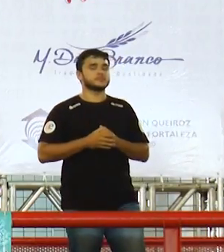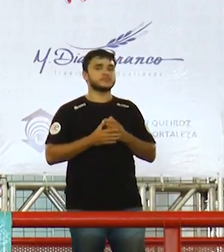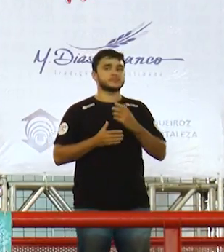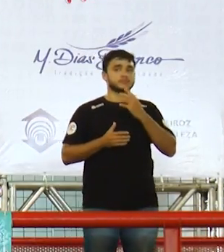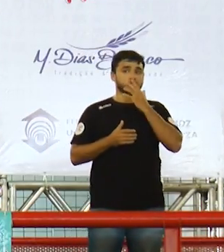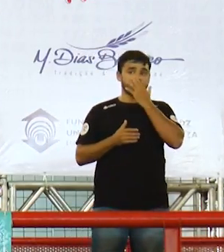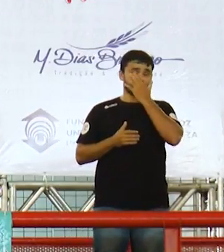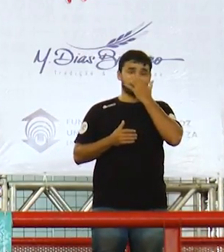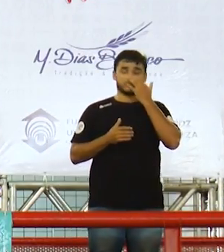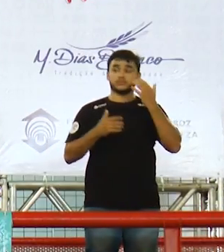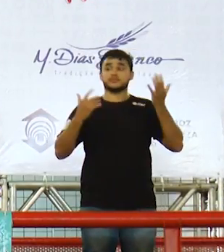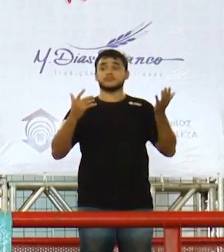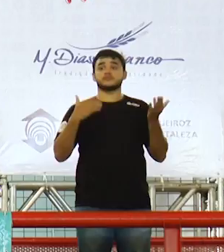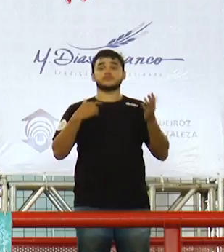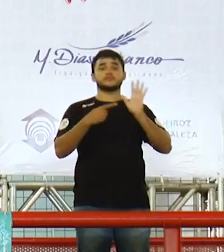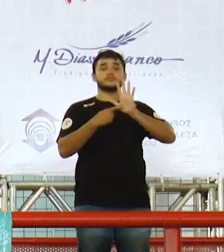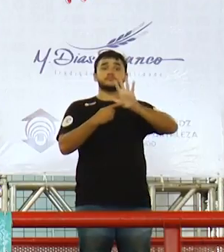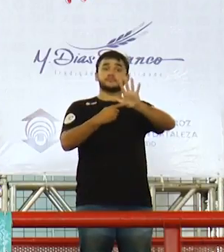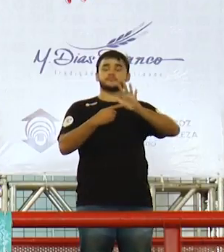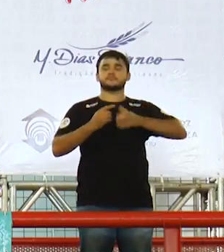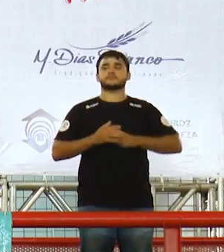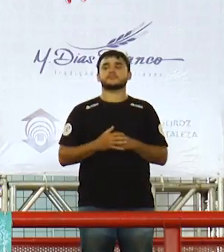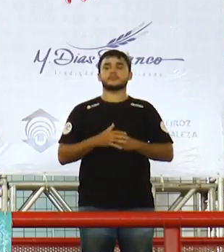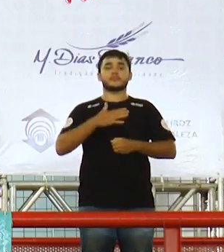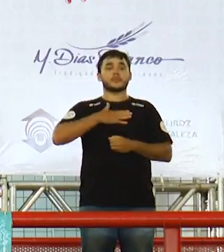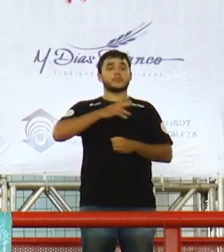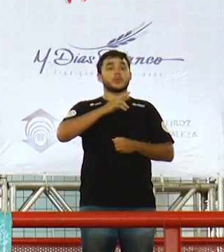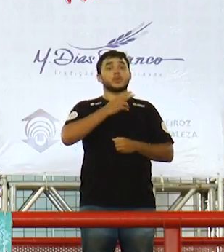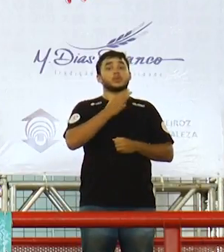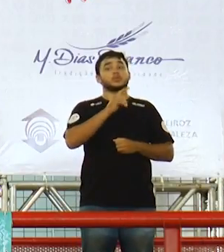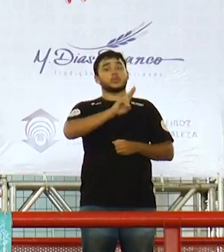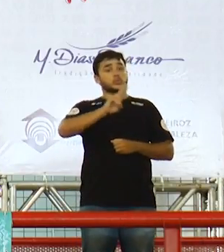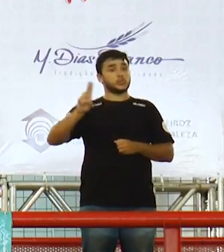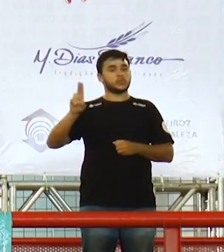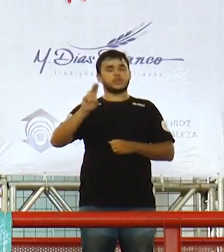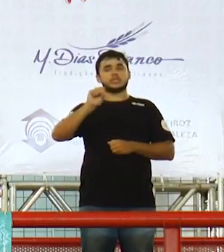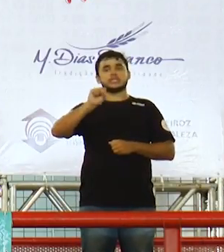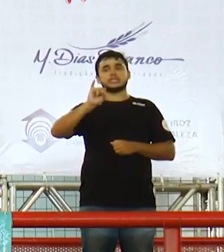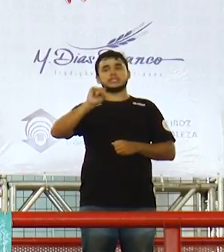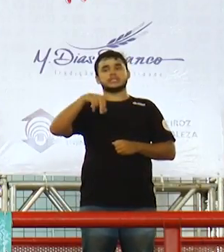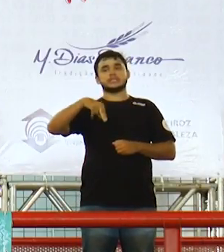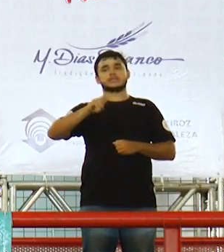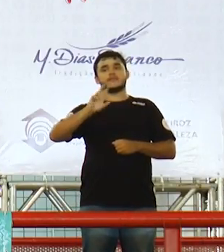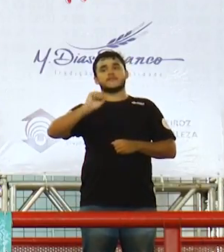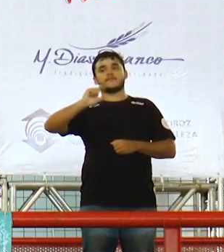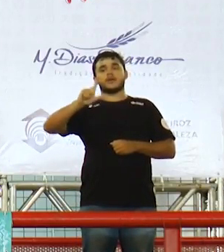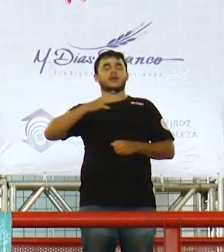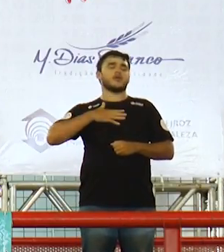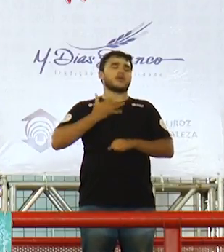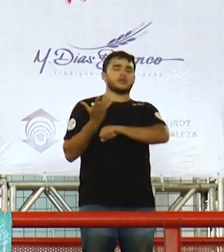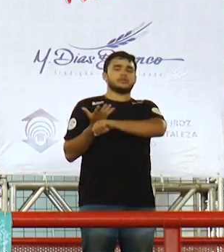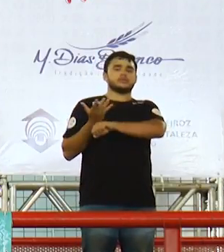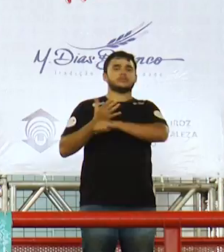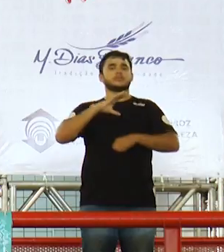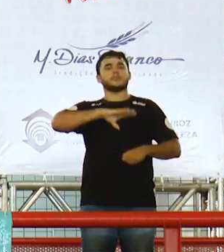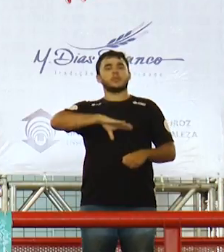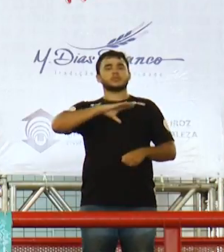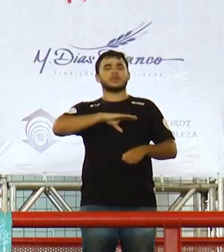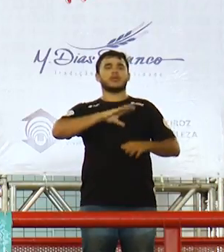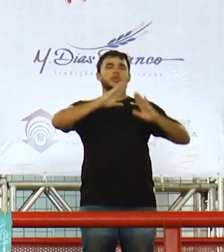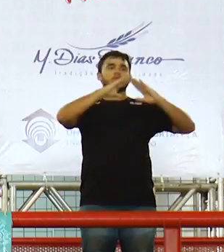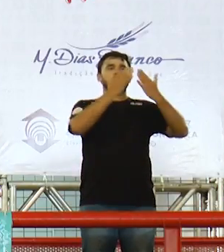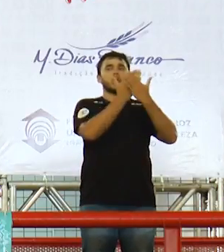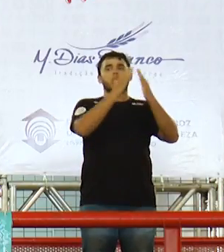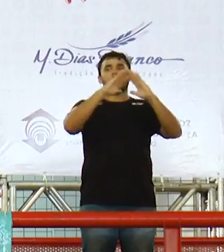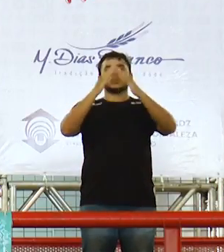aqui de ser mal educado e vou me apresentar. Meu nome é Simval, sou professor de língua portuguesa, de colégios